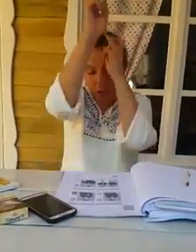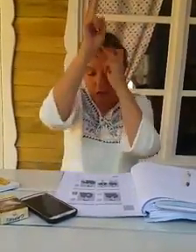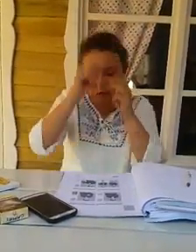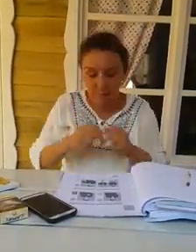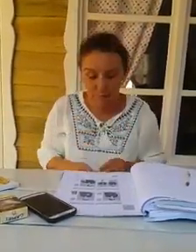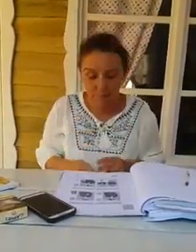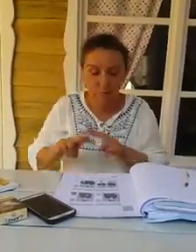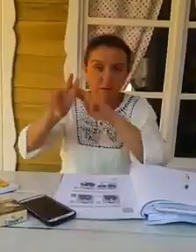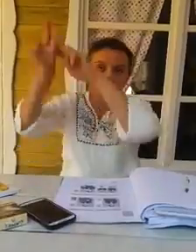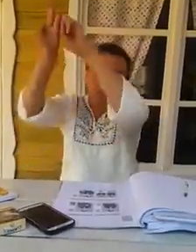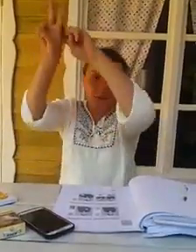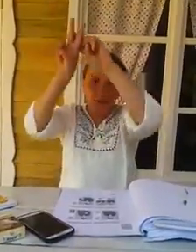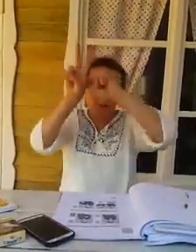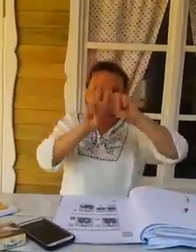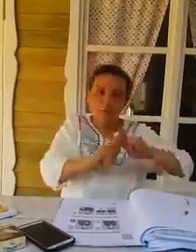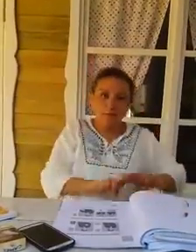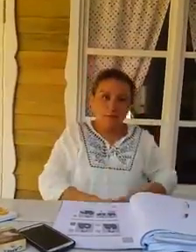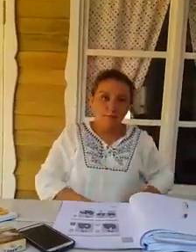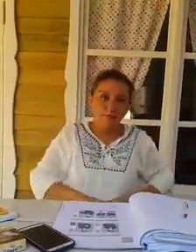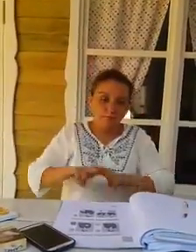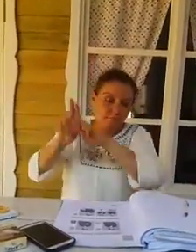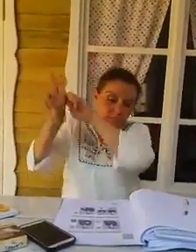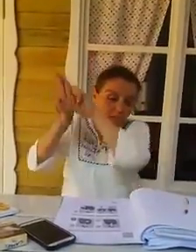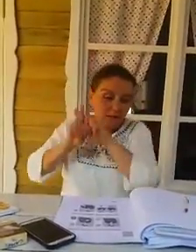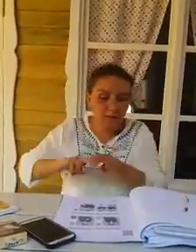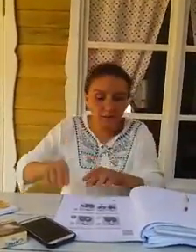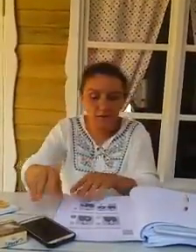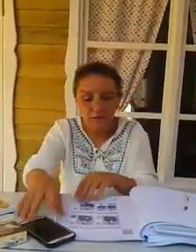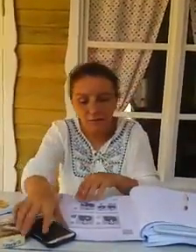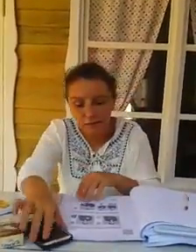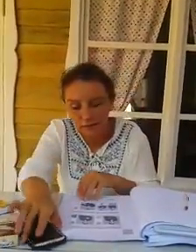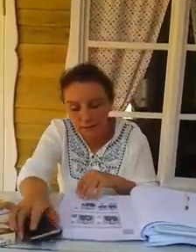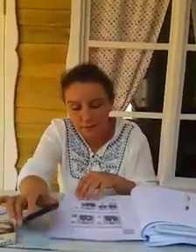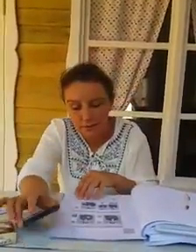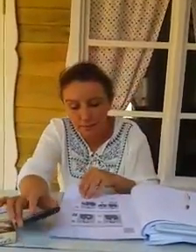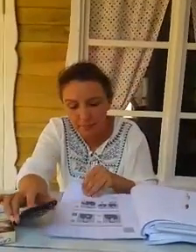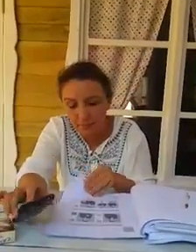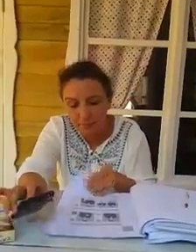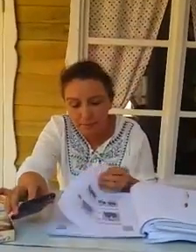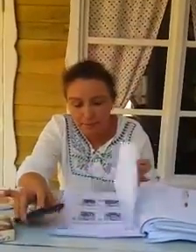Başı. Yıldız. Yıldız.